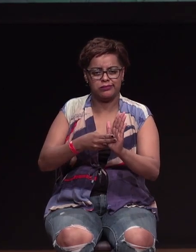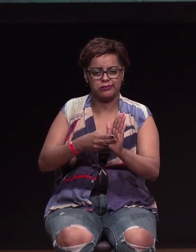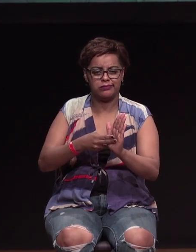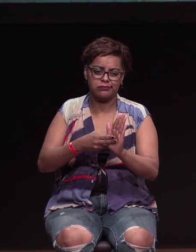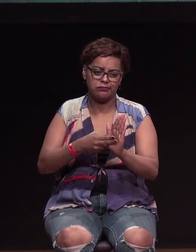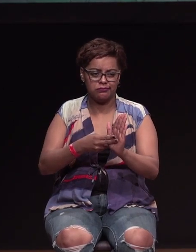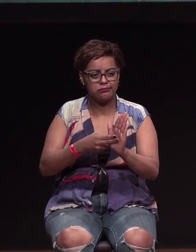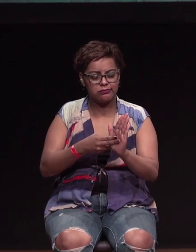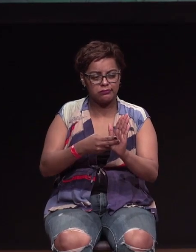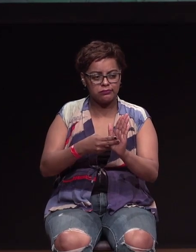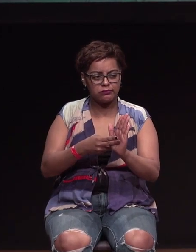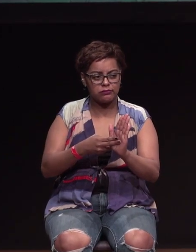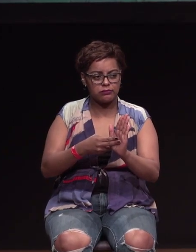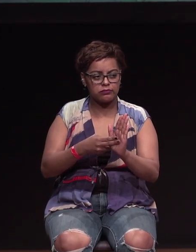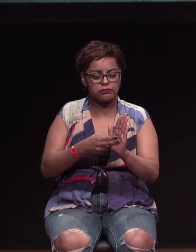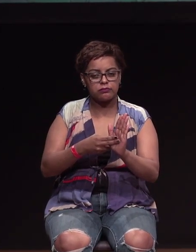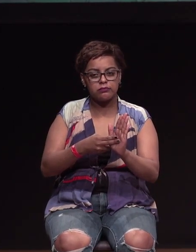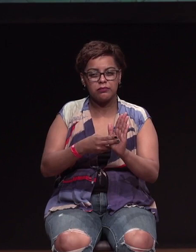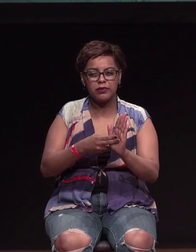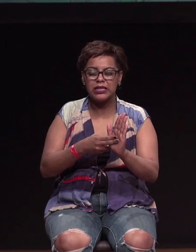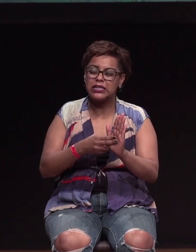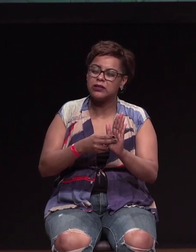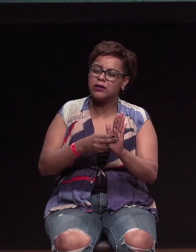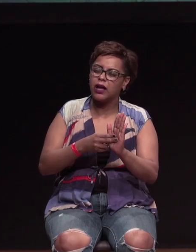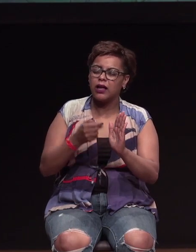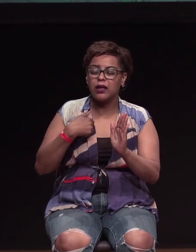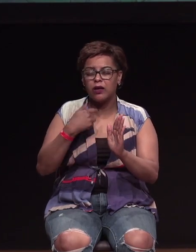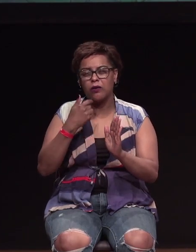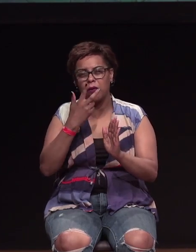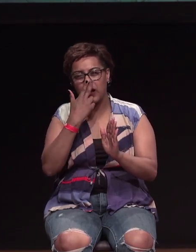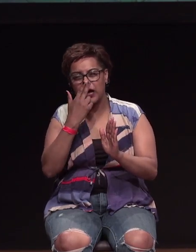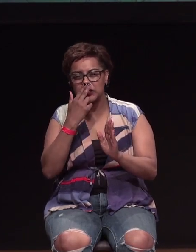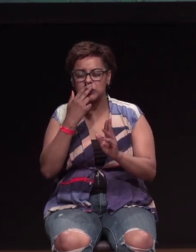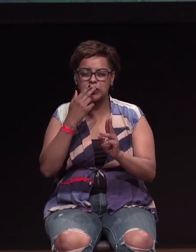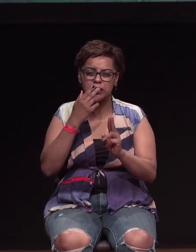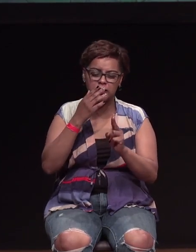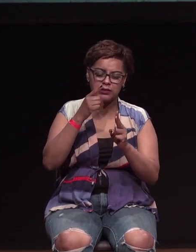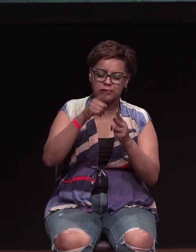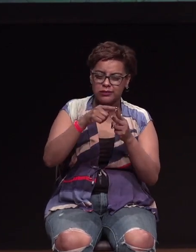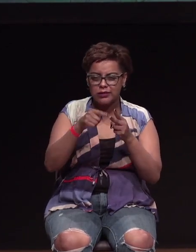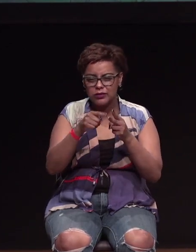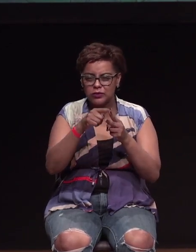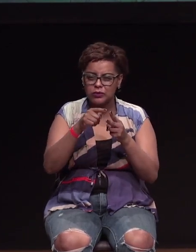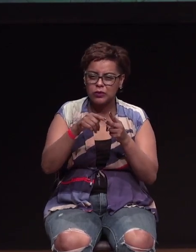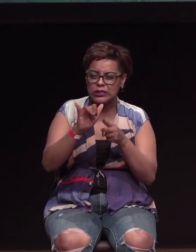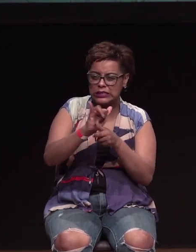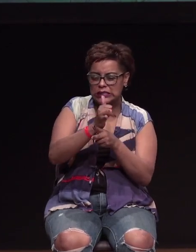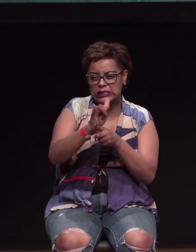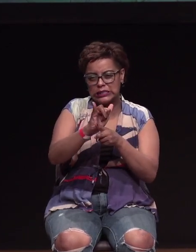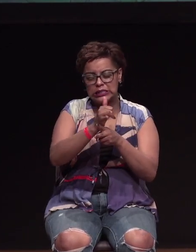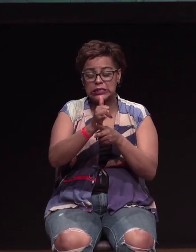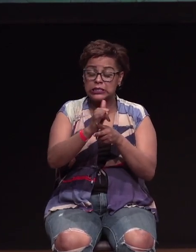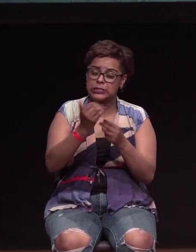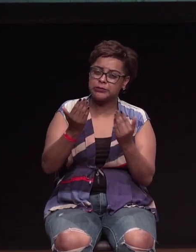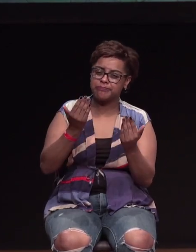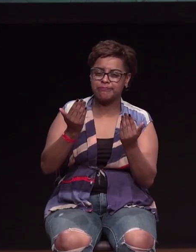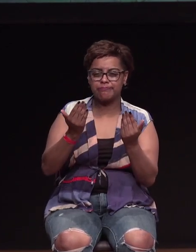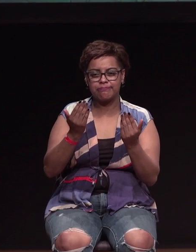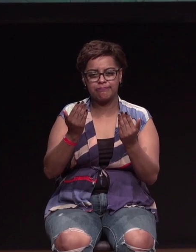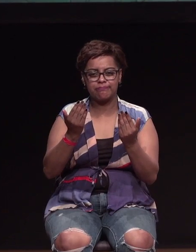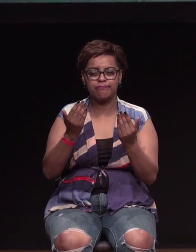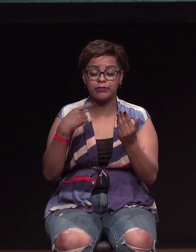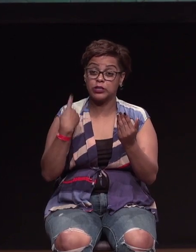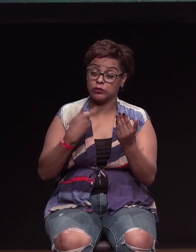Então, acho que tem essas duas faces da moeda, no mínimo duas, que